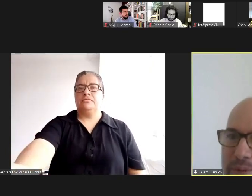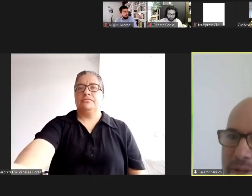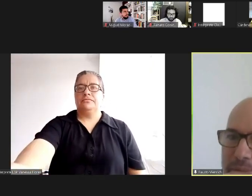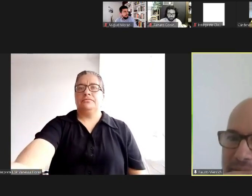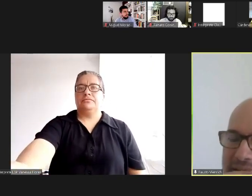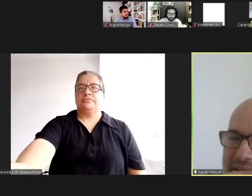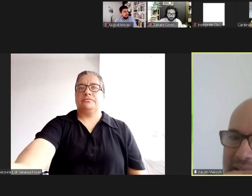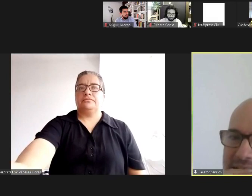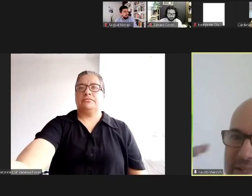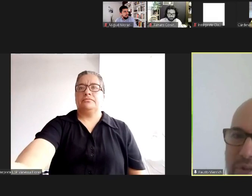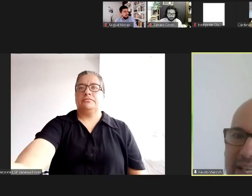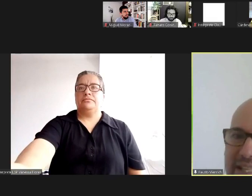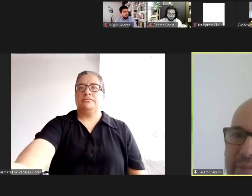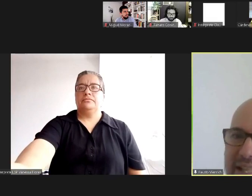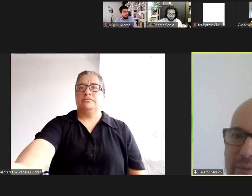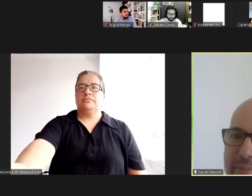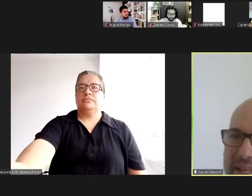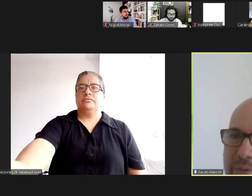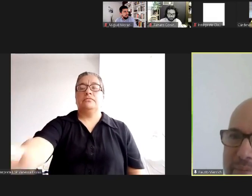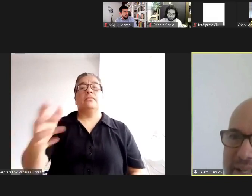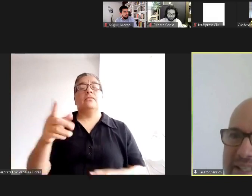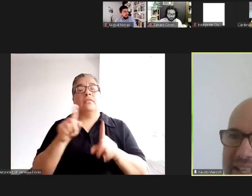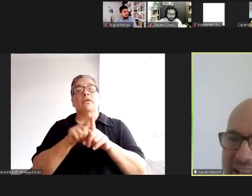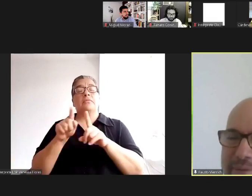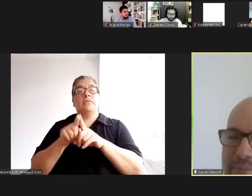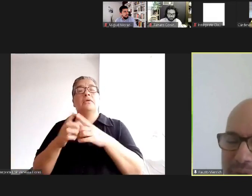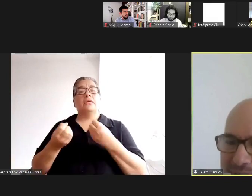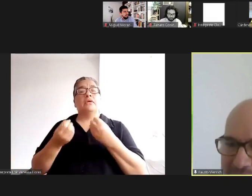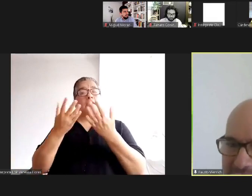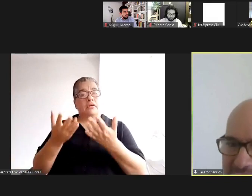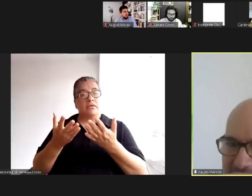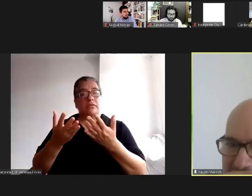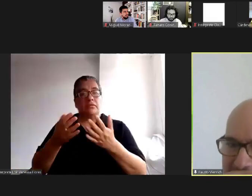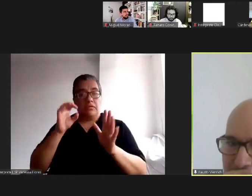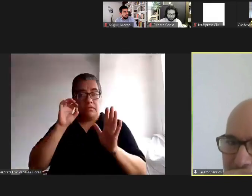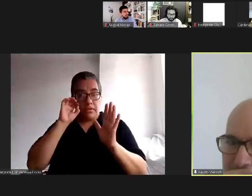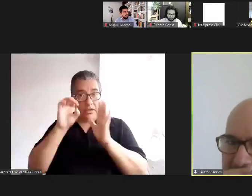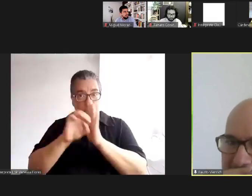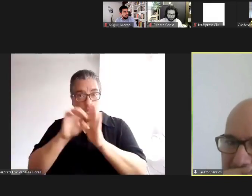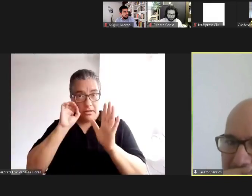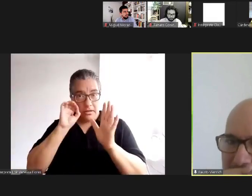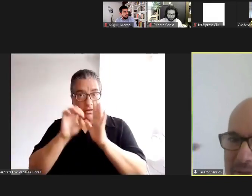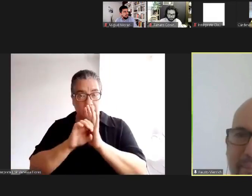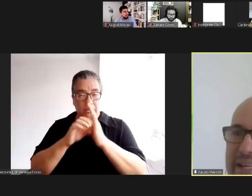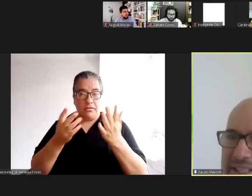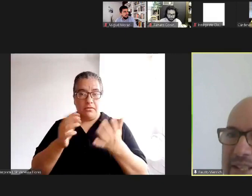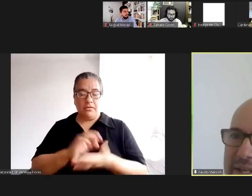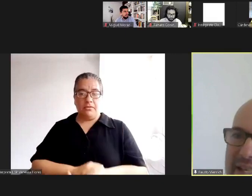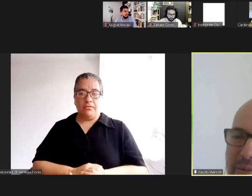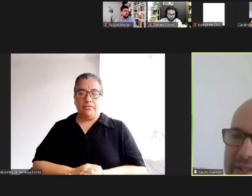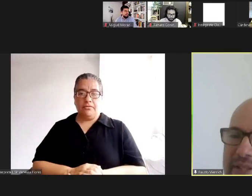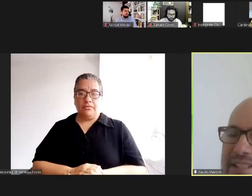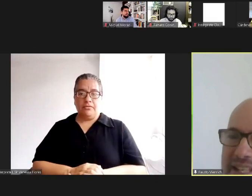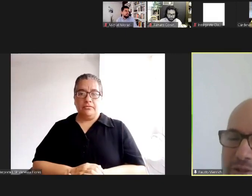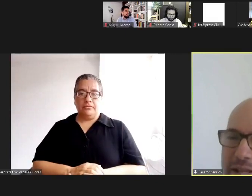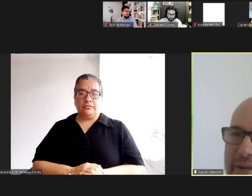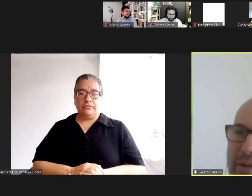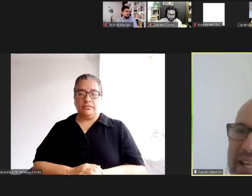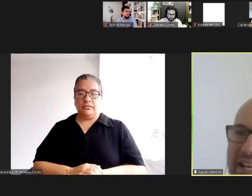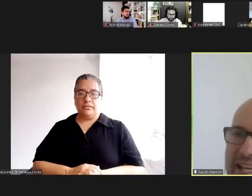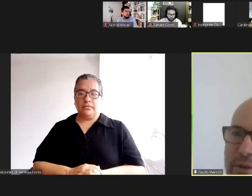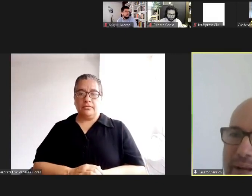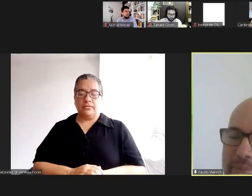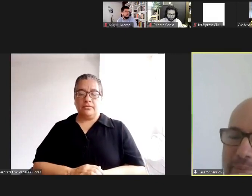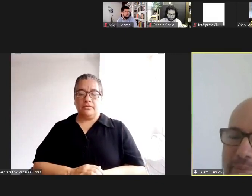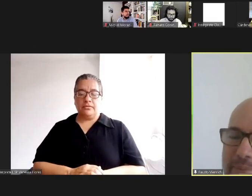dominio público. Quisimos dar también de alguna manera una especie de ejemplo, volviendo a partir de las tradiciones